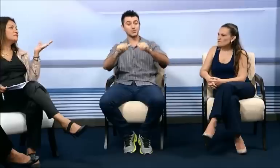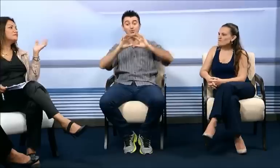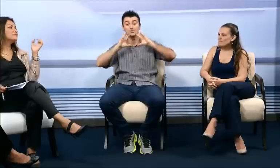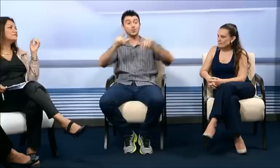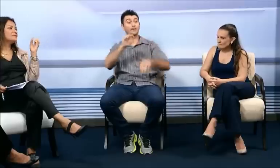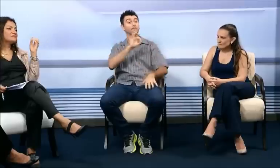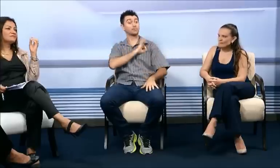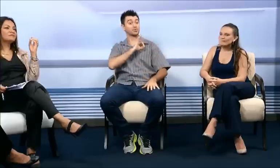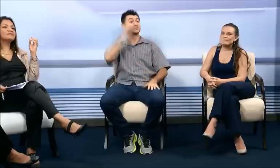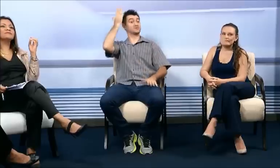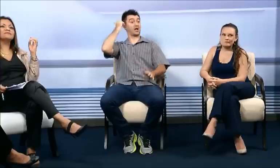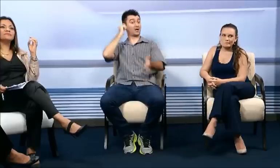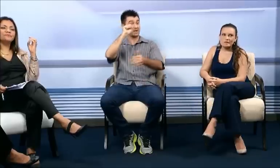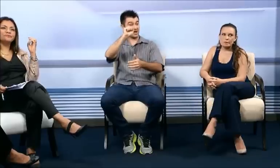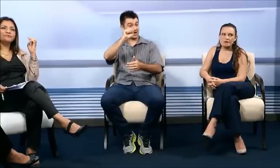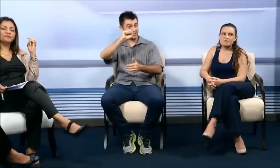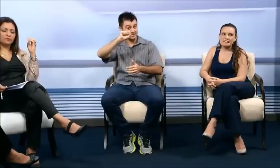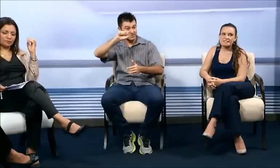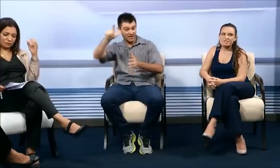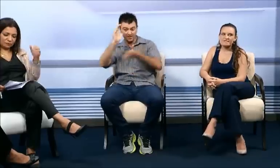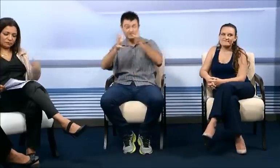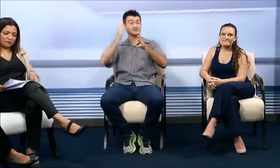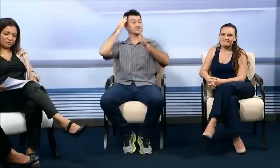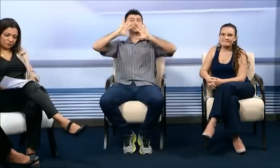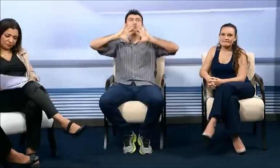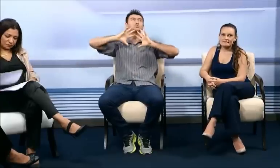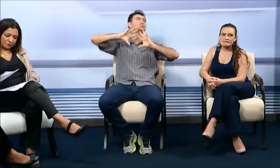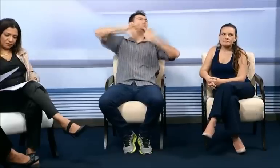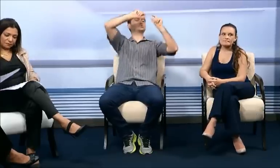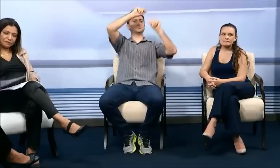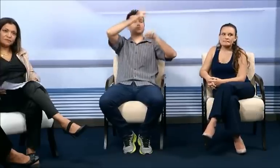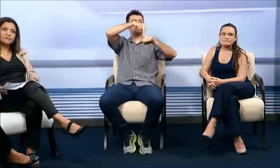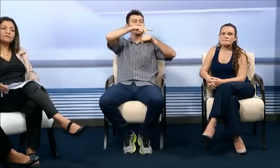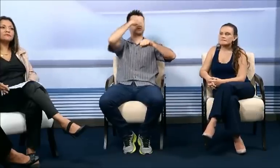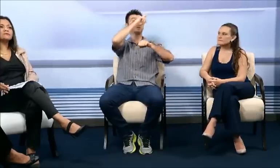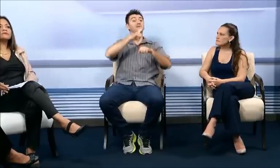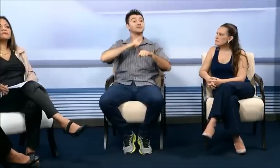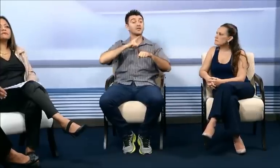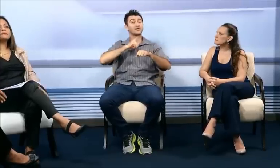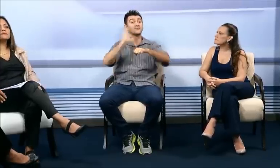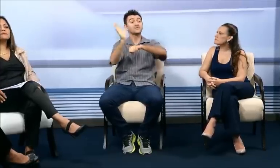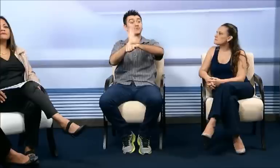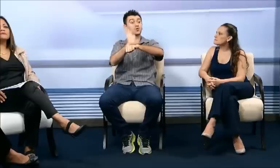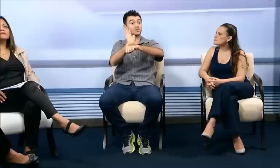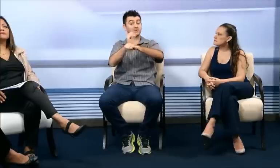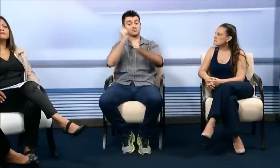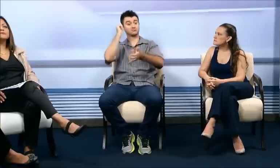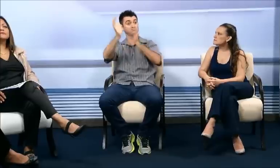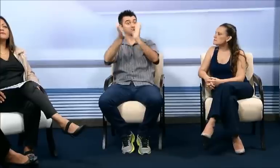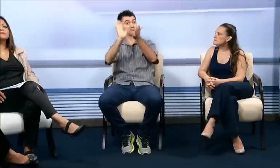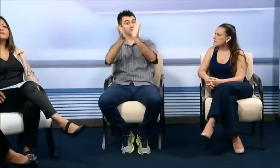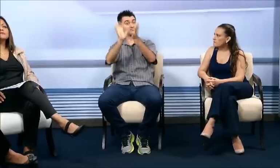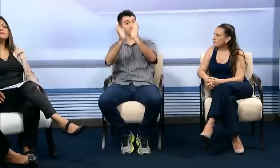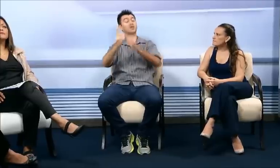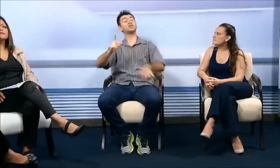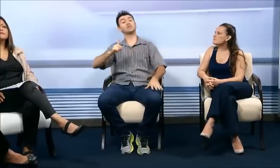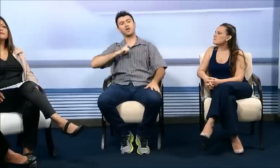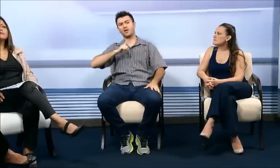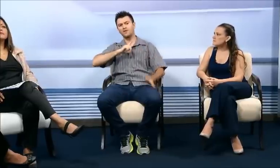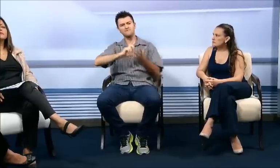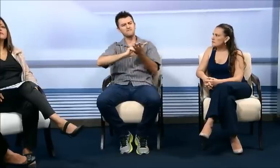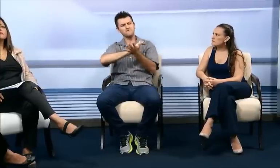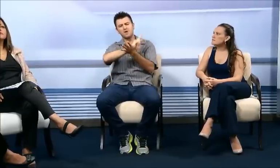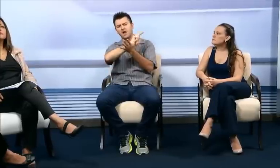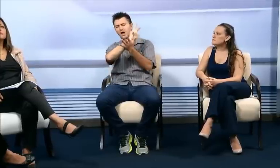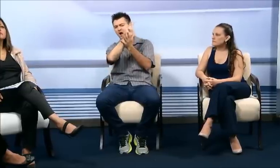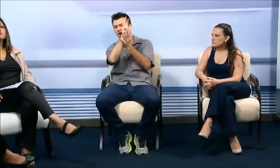Lá existe o respeito. A polícia sabe a ASL, que é a língua de sinais lá dos Estados Unidos. Os filmes têm tradução